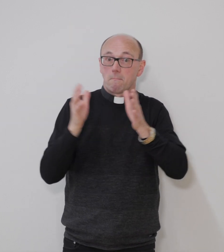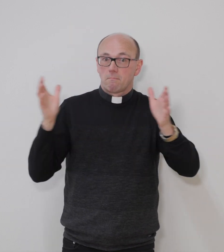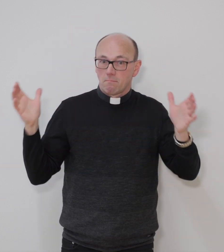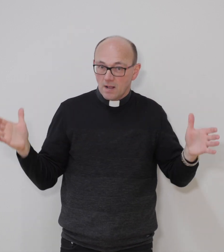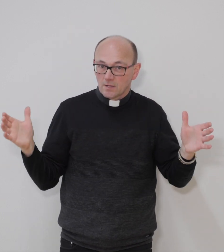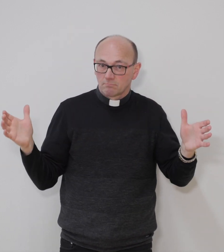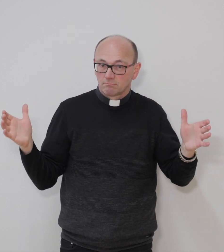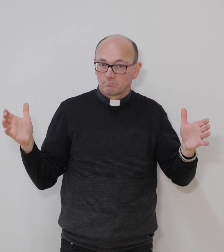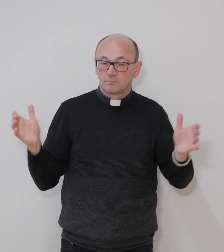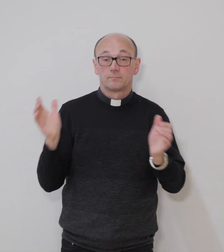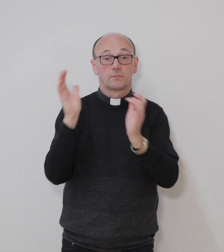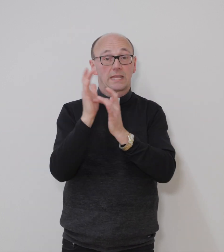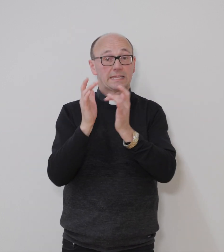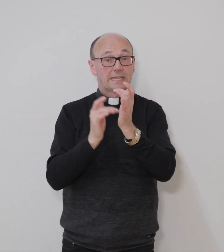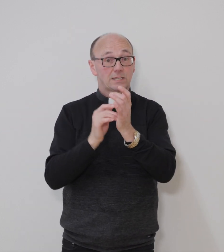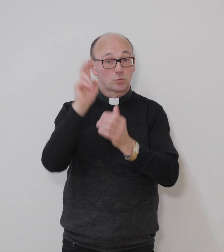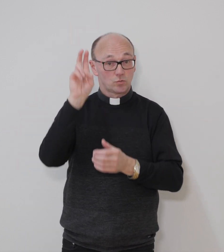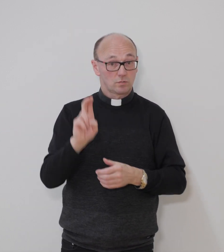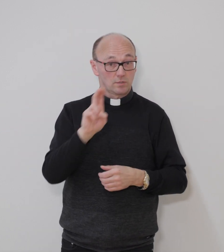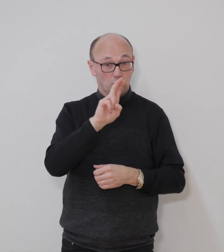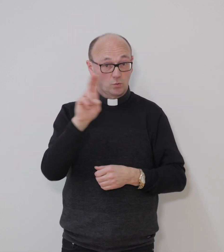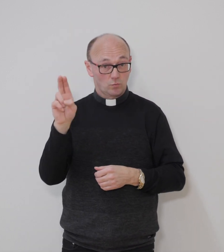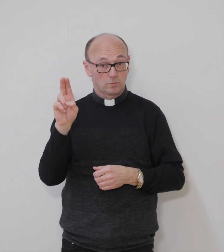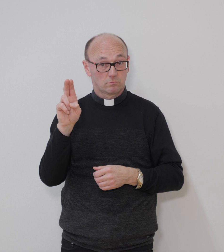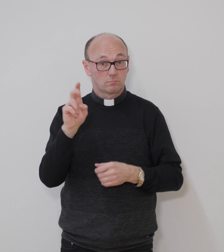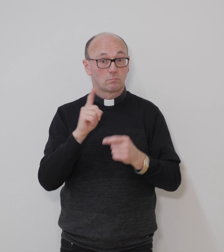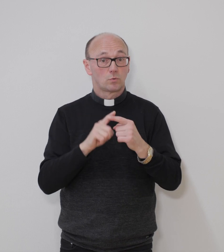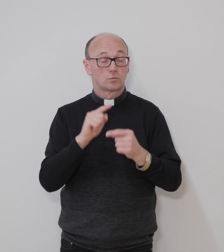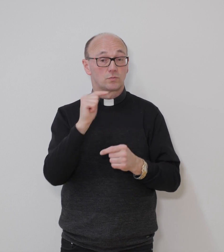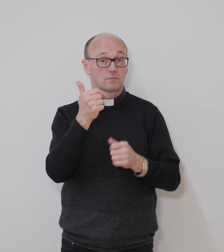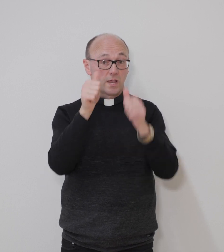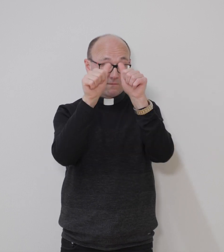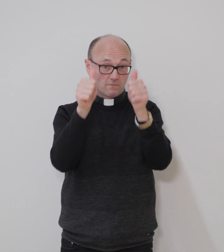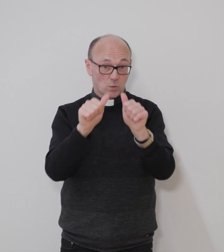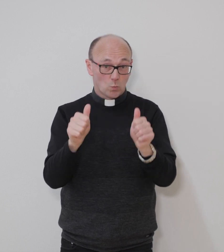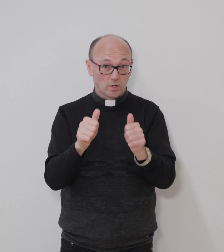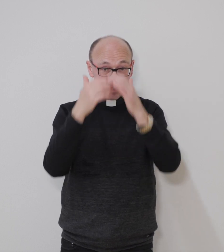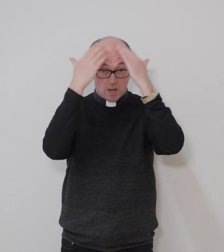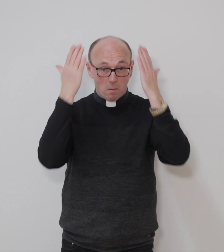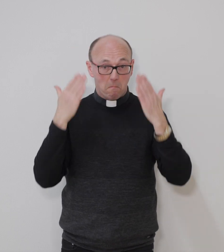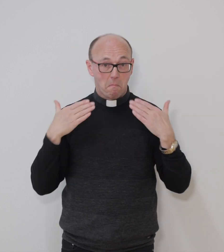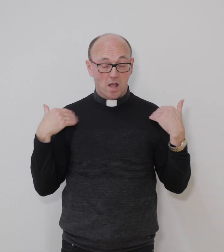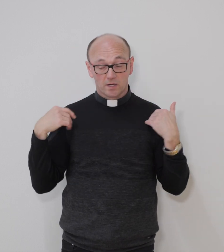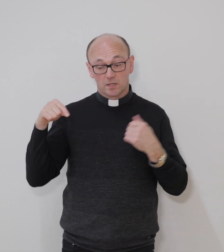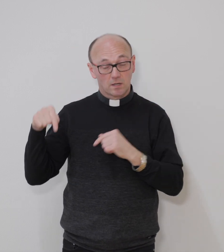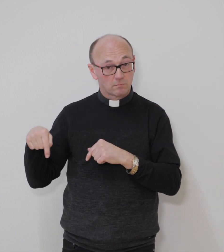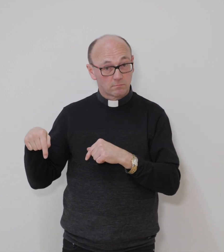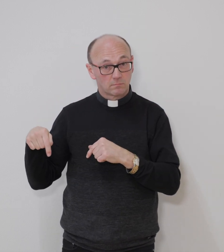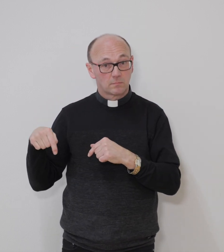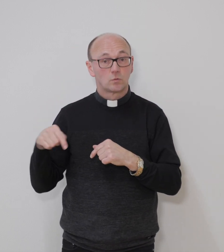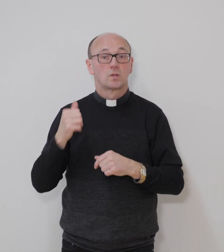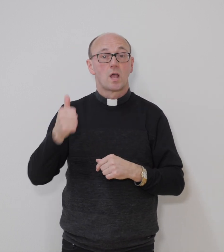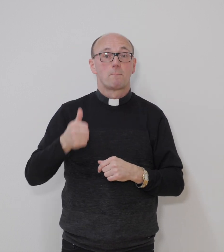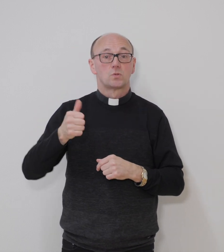dem Erleben von individuellem Kreuztragen in der Corona-Pandemie in Verbindung gebracht haben, sind wir im Altarraum der